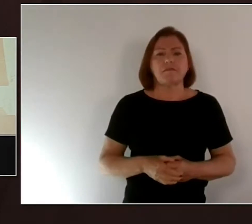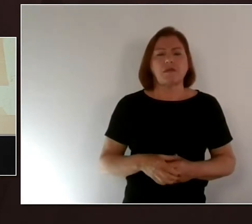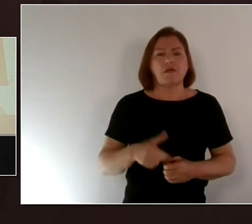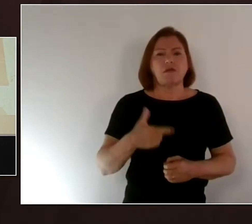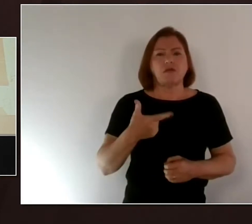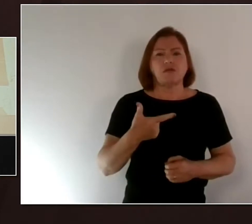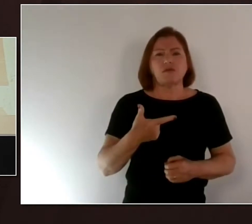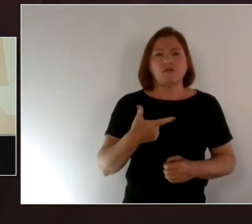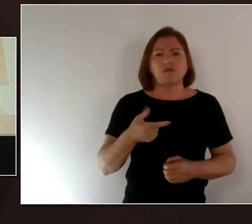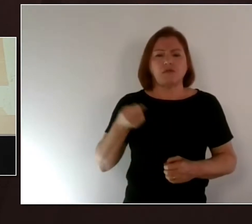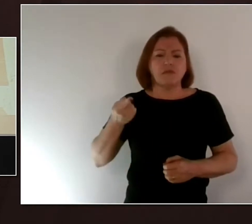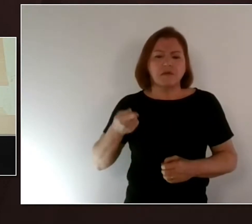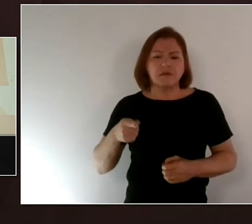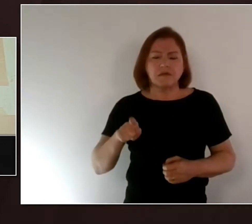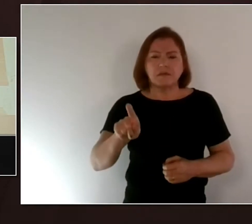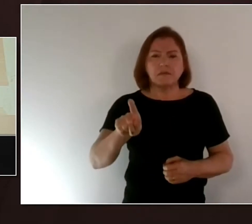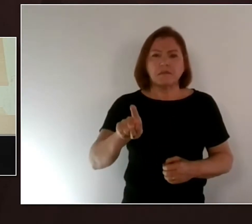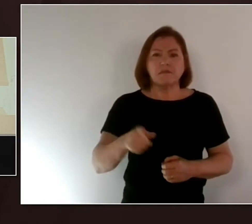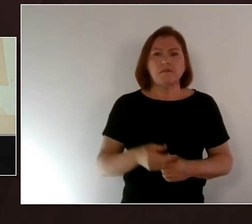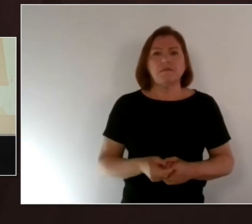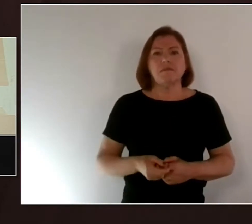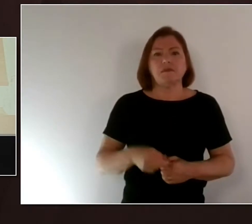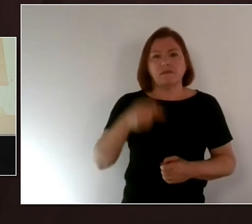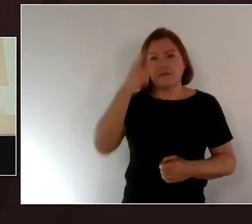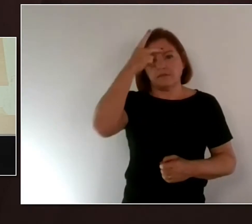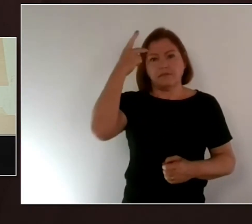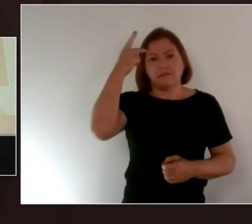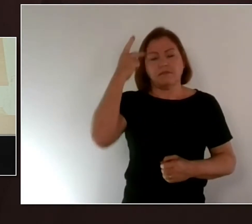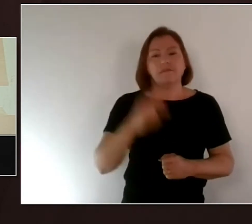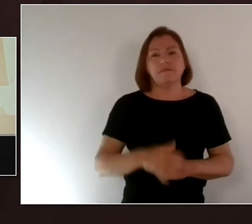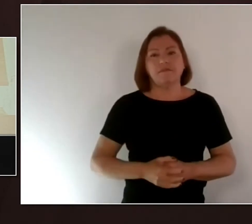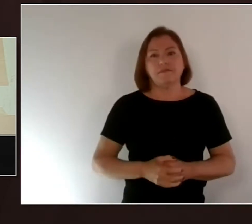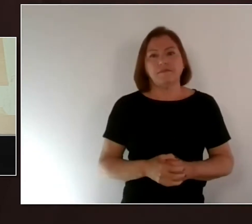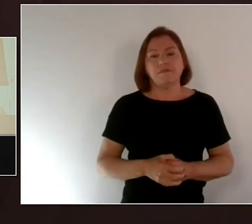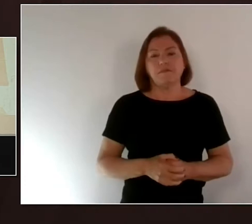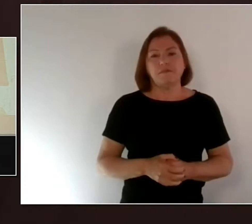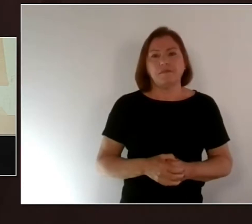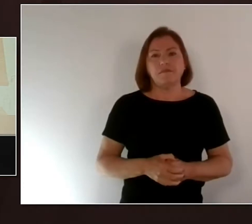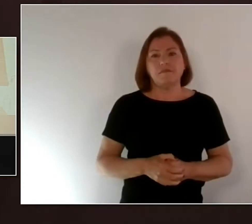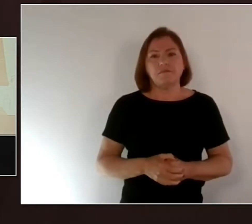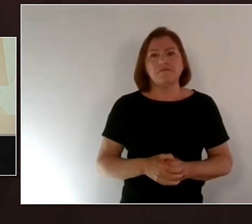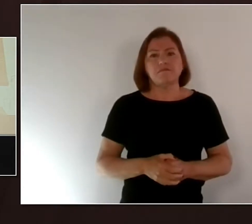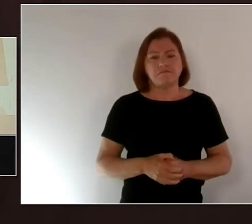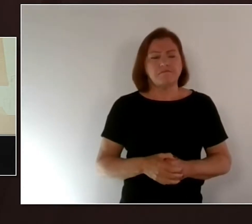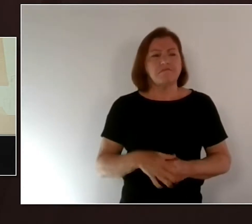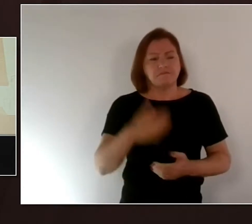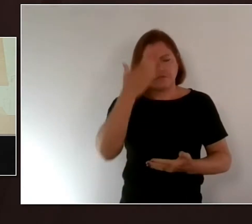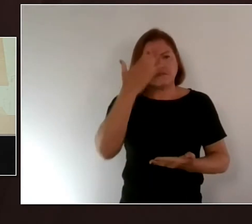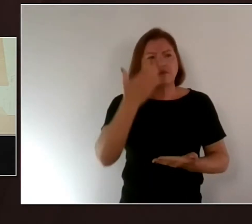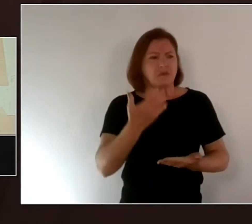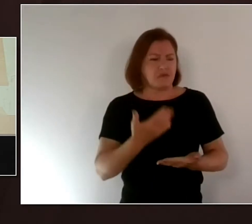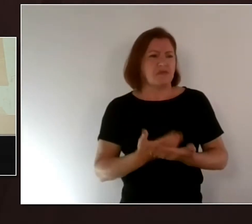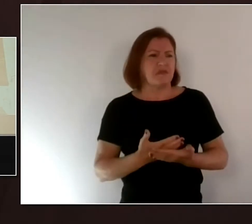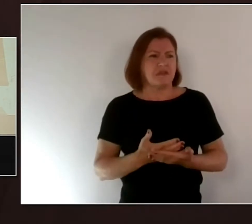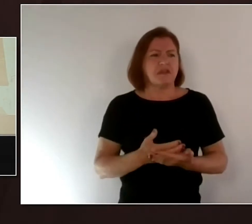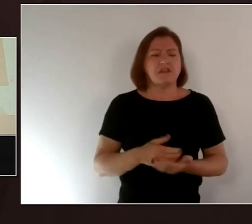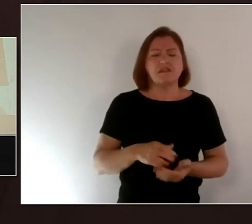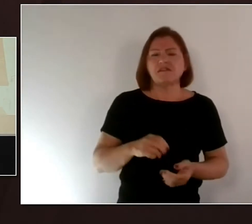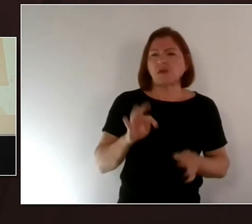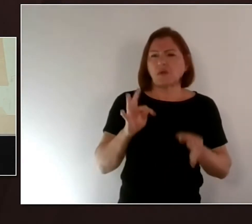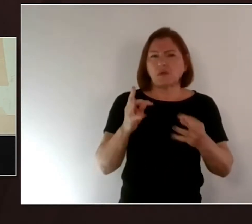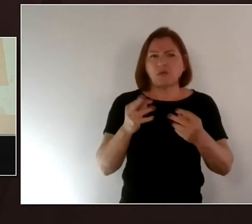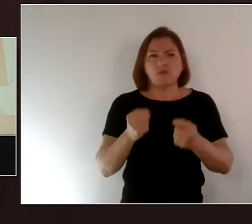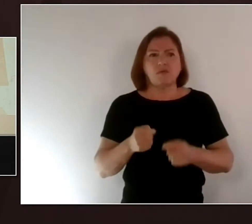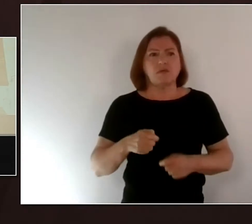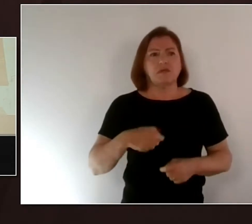é um subtotal, mas eu acredito que deve ter chegado a 2.500 pessoas, de todos os que saíram